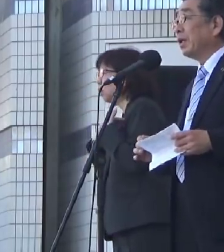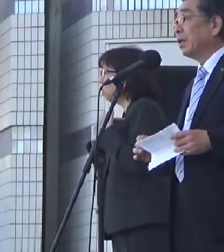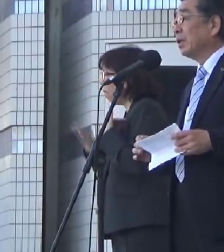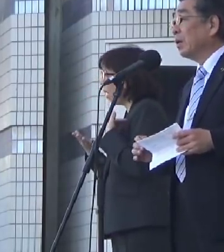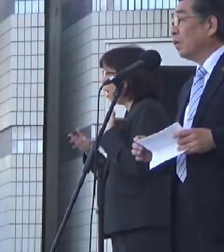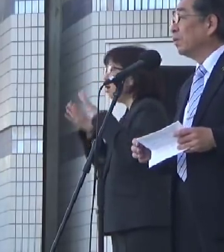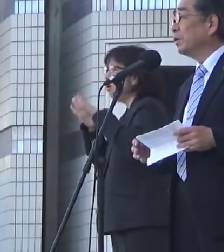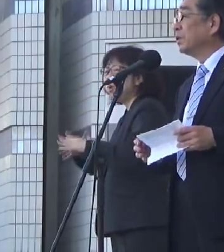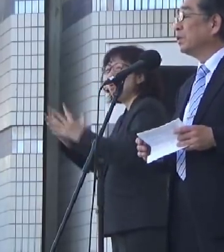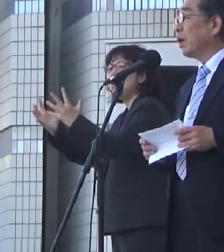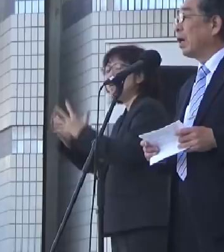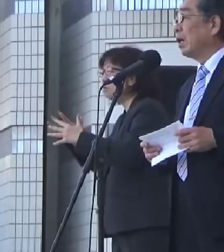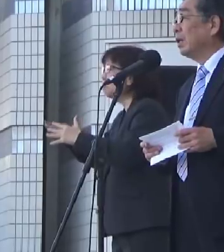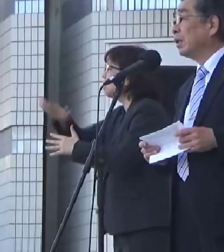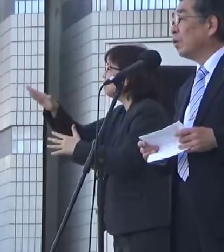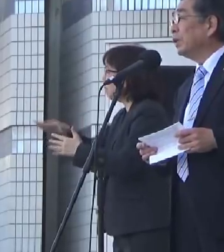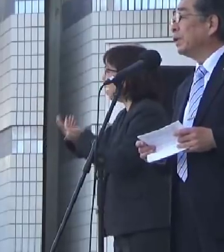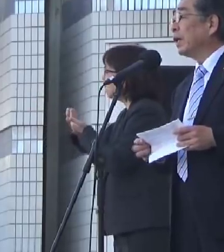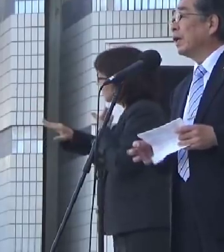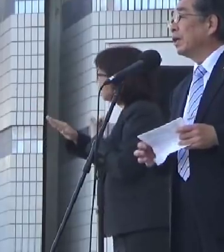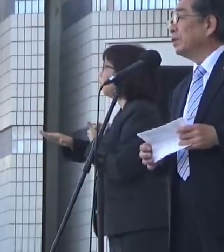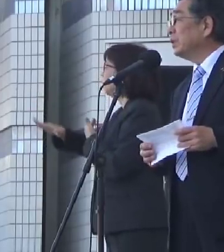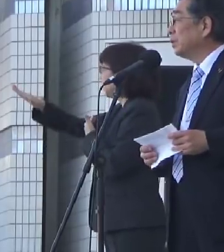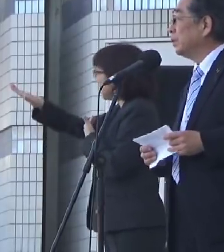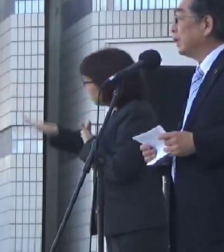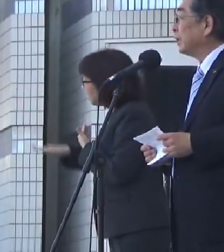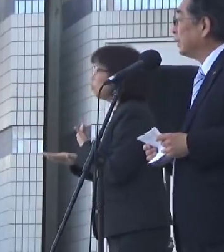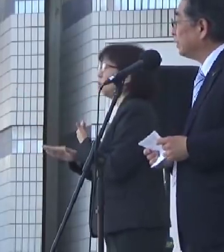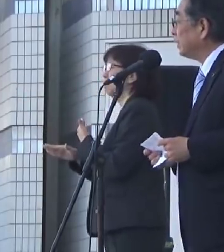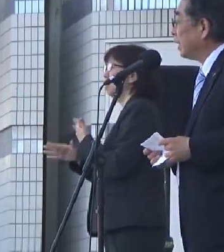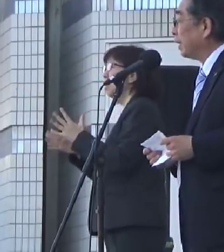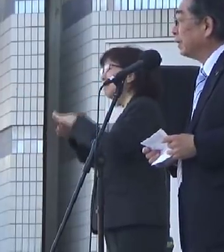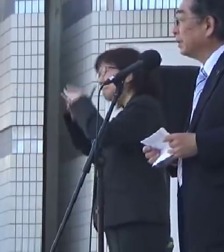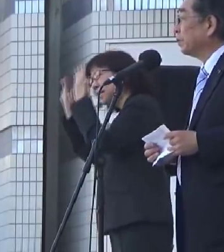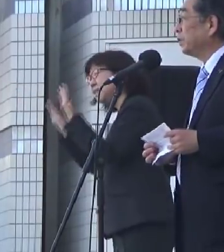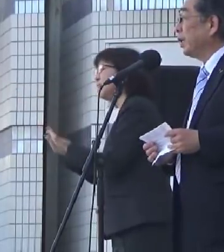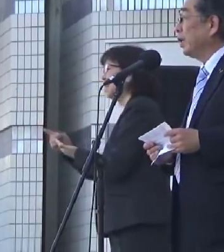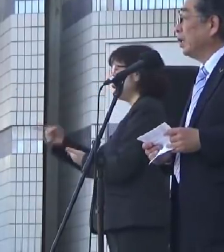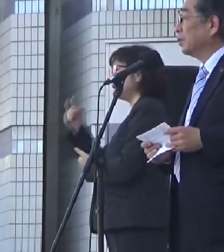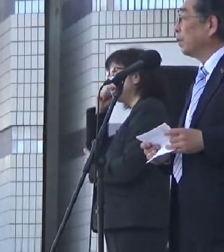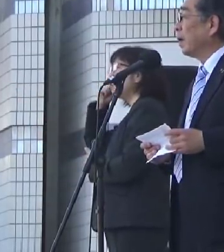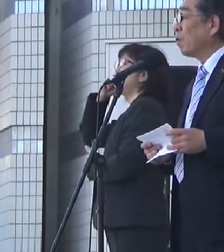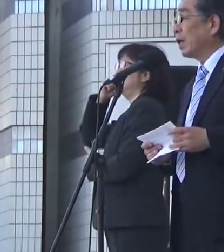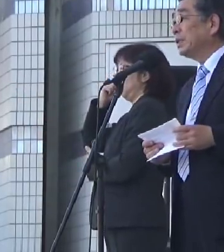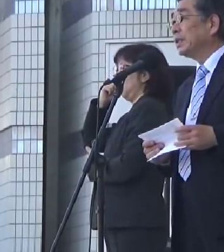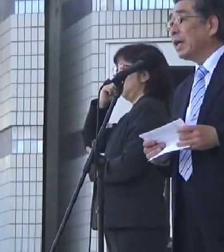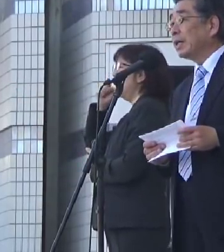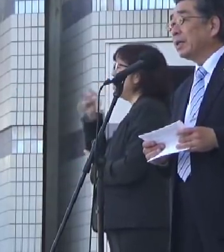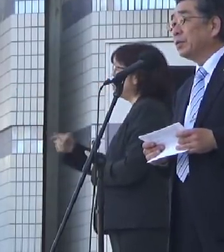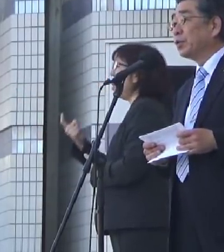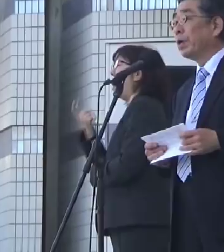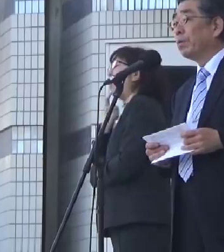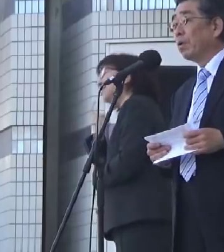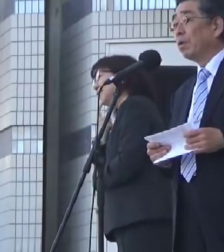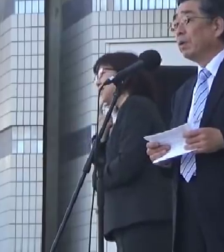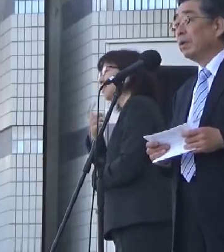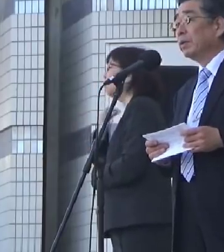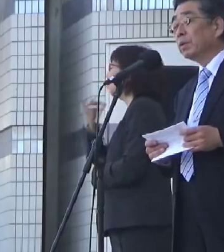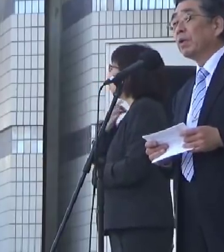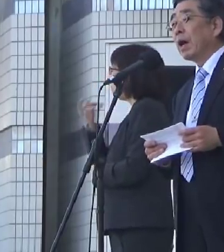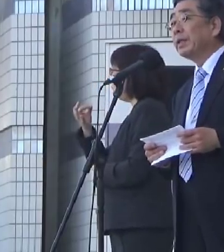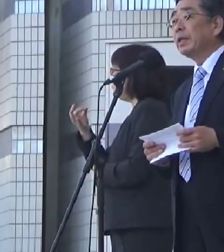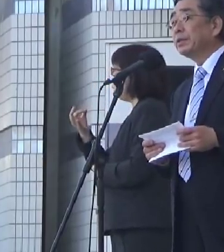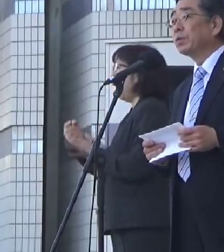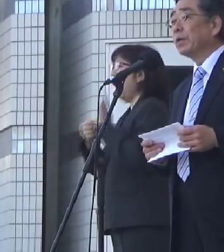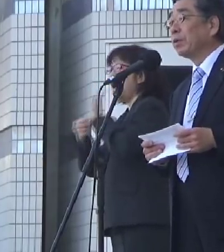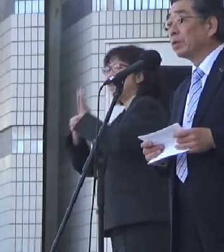じゃなくて多くの人がこういったからくりについて気づいて、そしてそれはおかしいじゃないかという声を